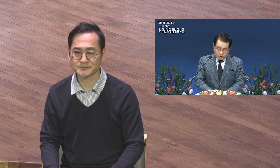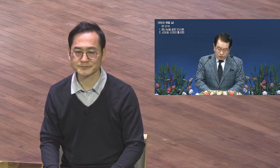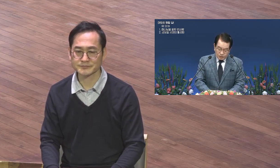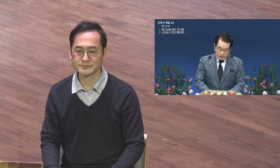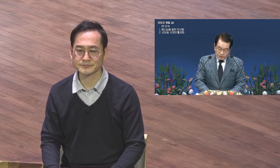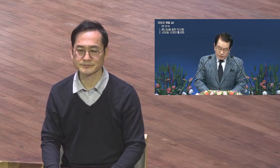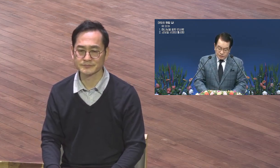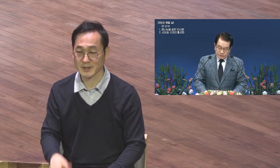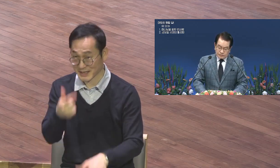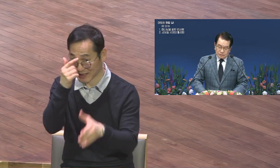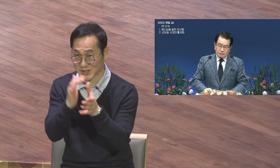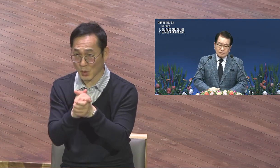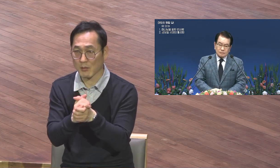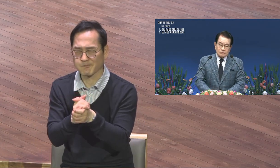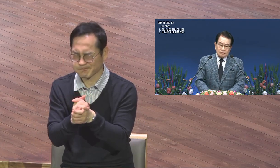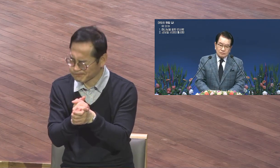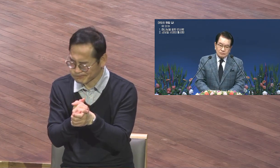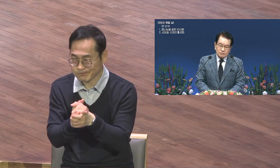기도를 모르면요,